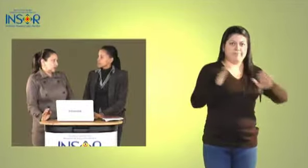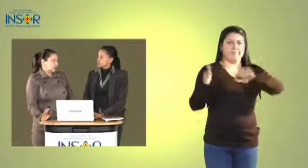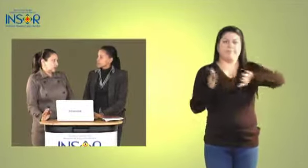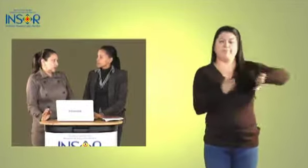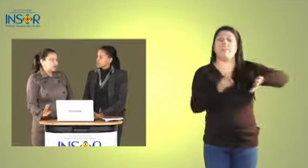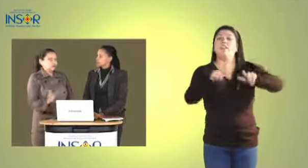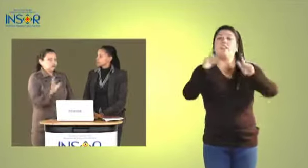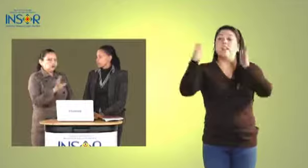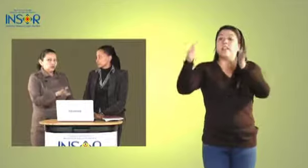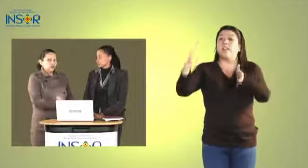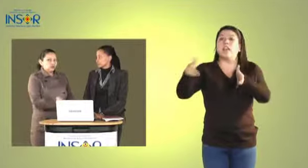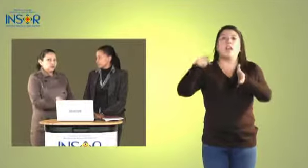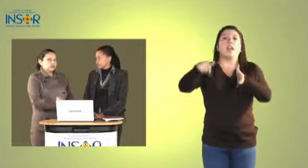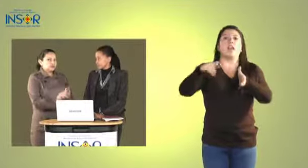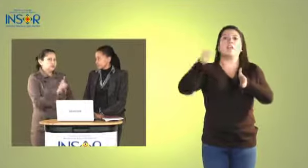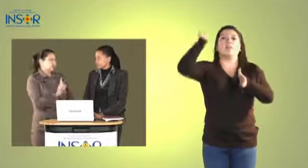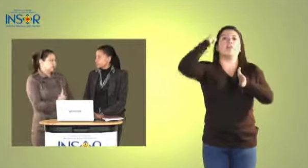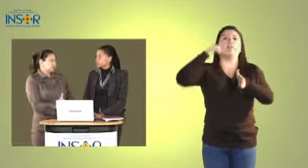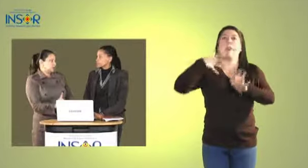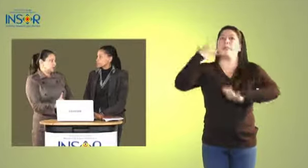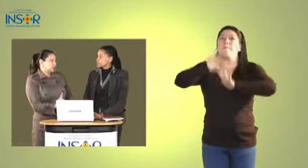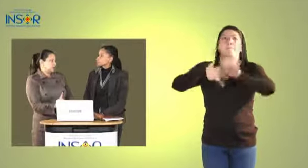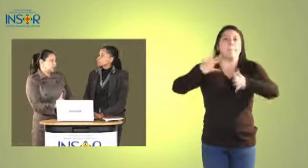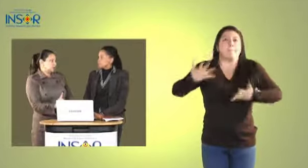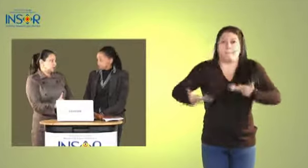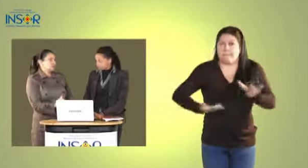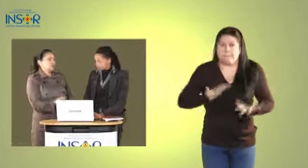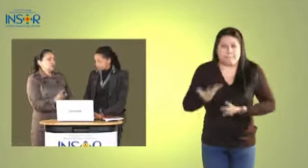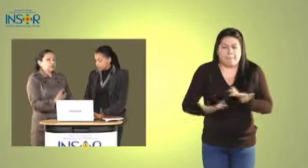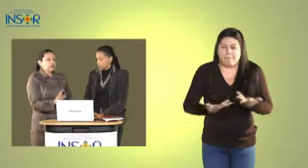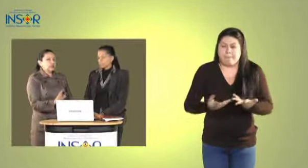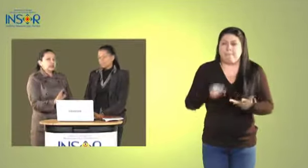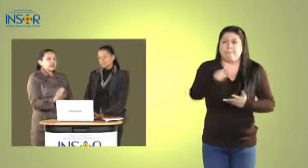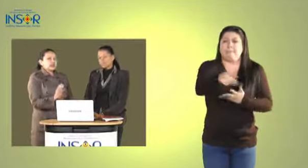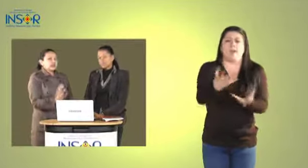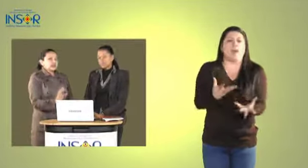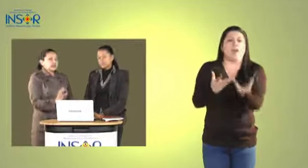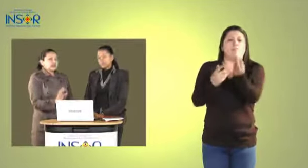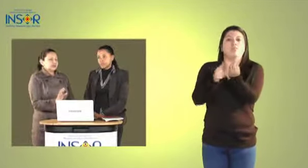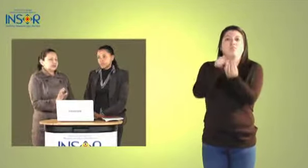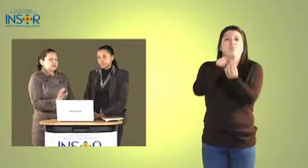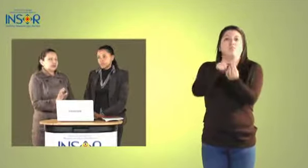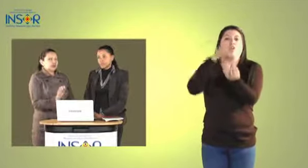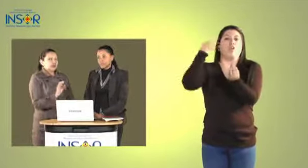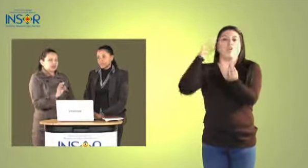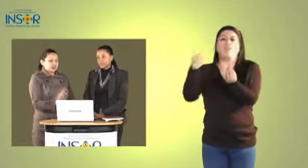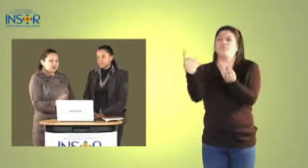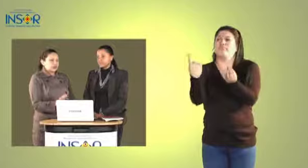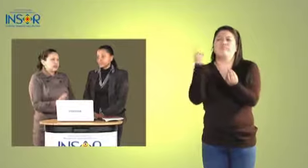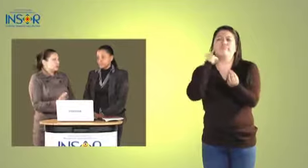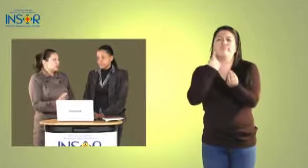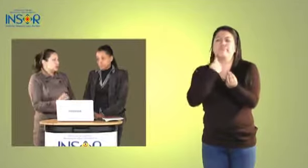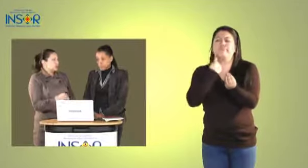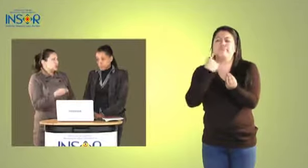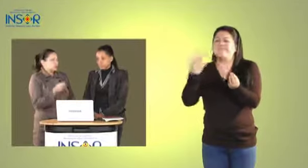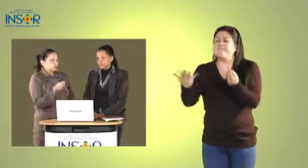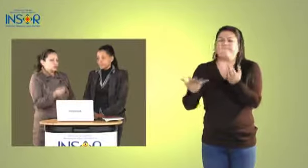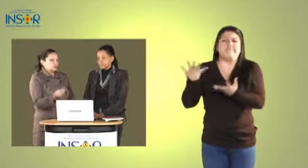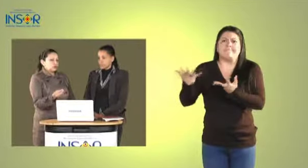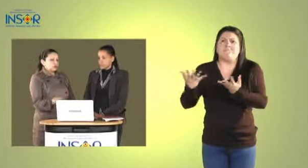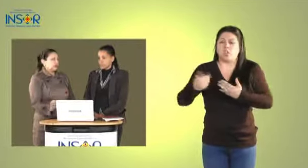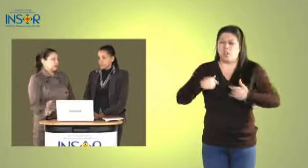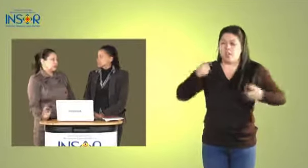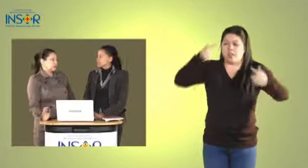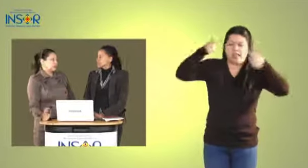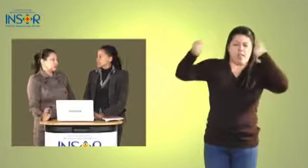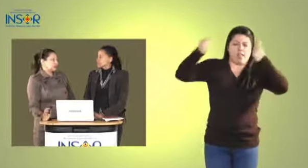maneja lengua de señas, donde todos los estudiantes son oyentes y hay un estudiante sordo, donde la maestra tiene que hacer una reelaboración de los